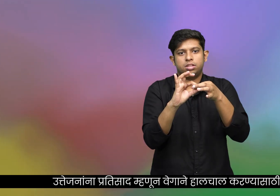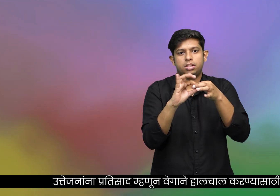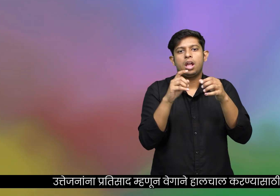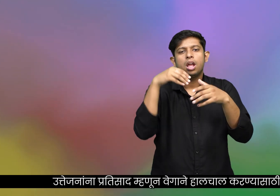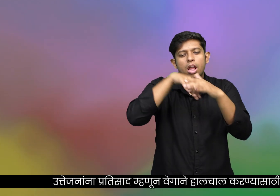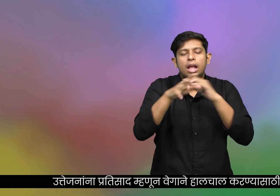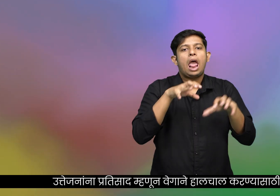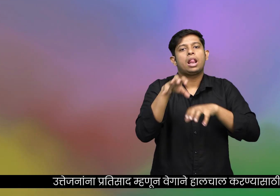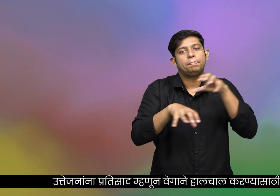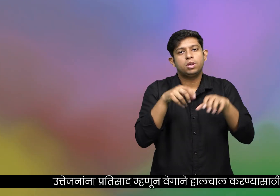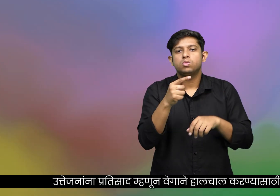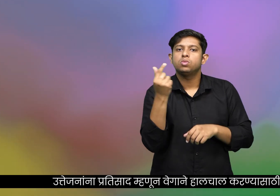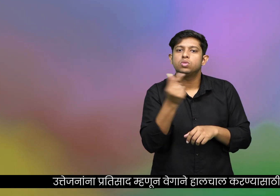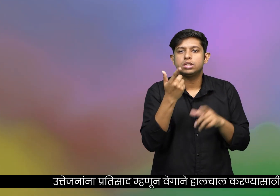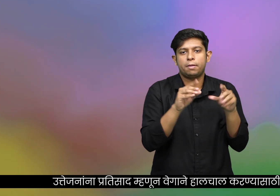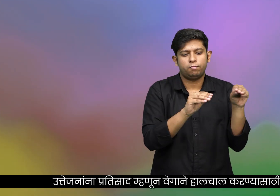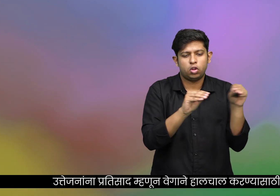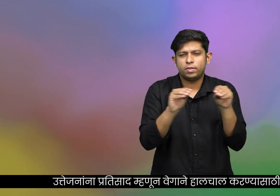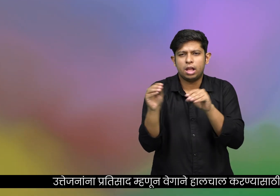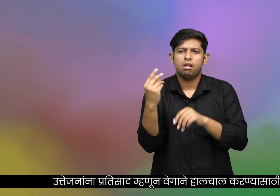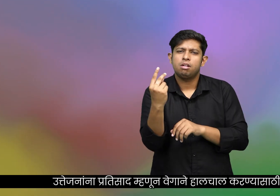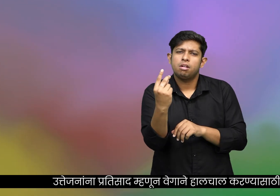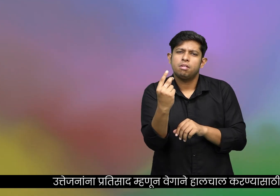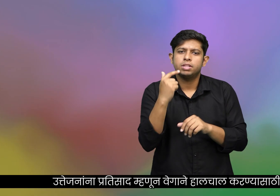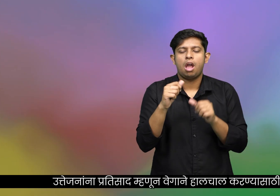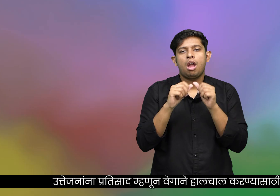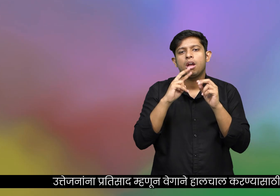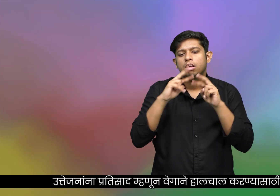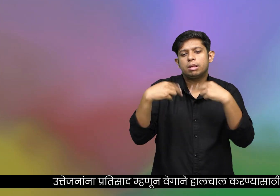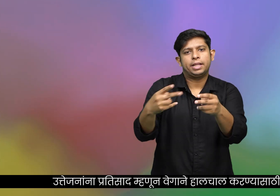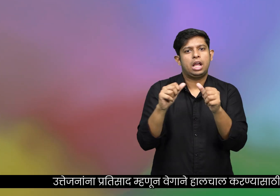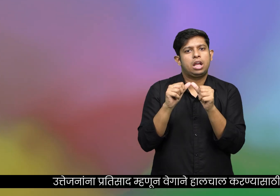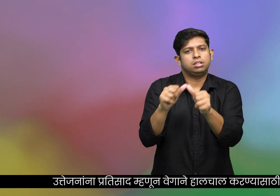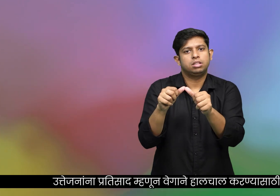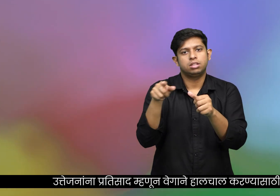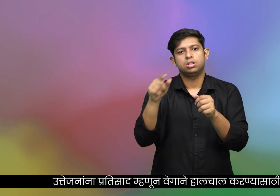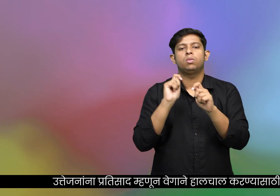उत्तेजनांना प्रतिसाद म्हणून वेगाने हालचाल करण्यासाठी वापरले जाते.